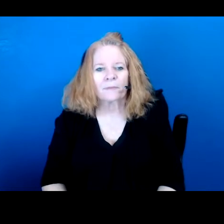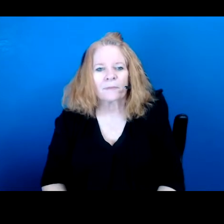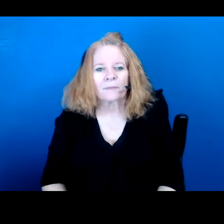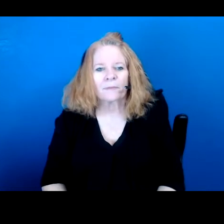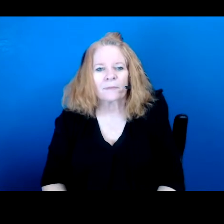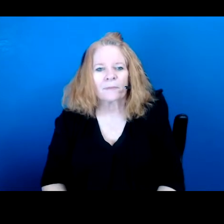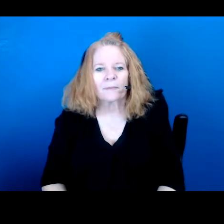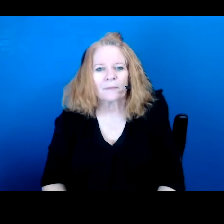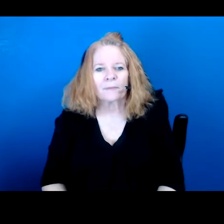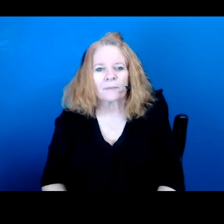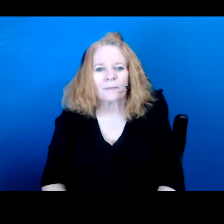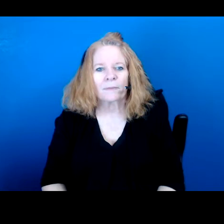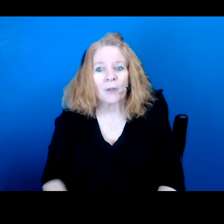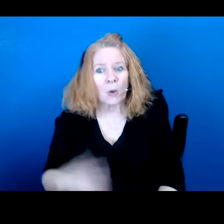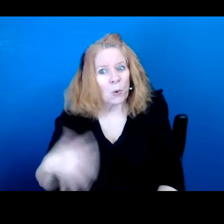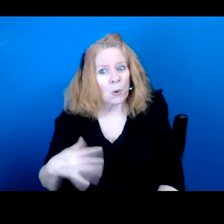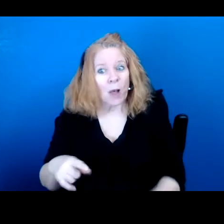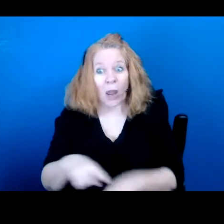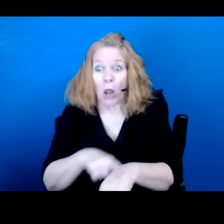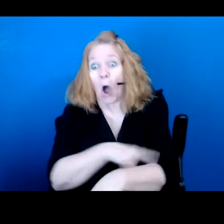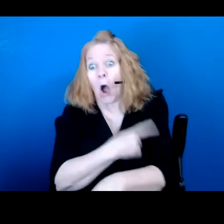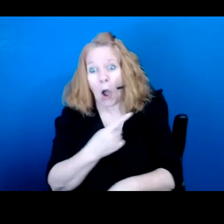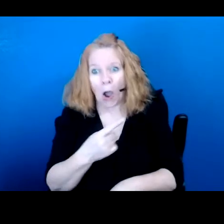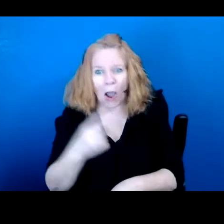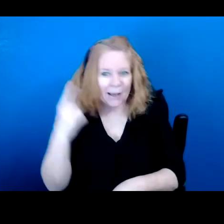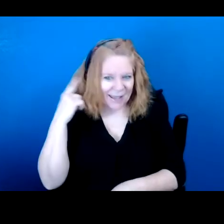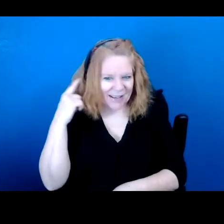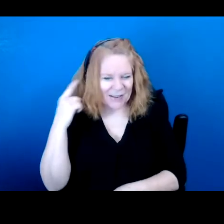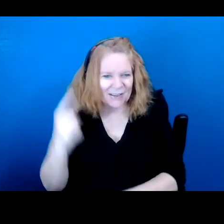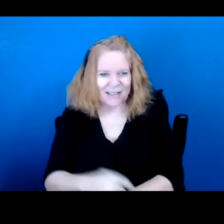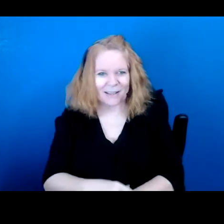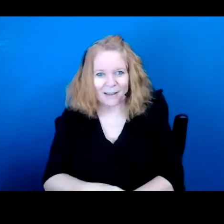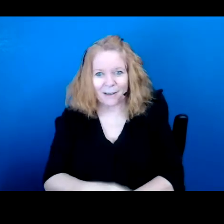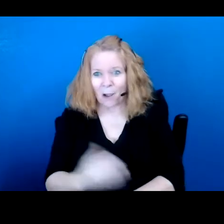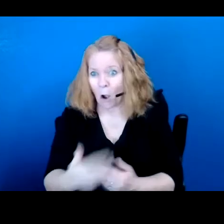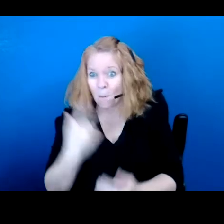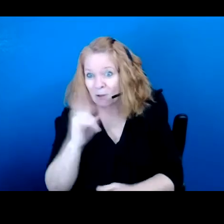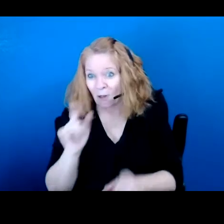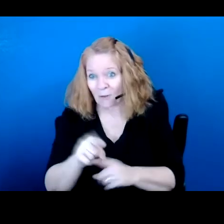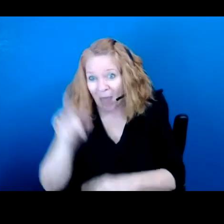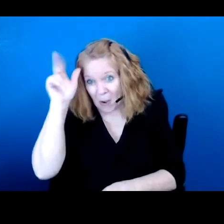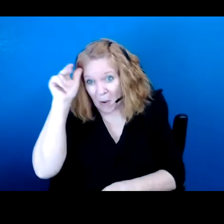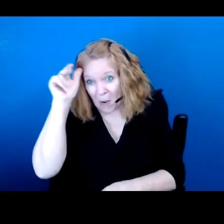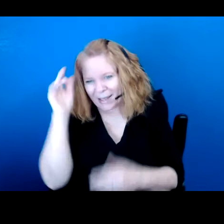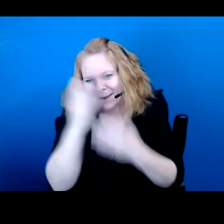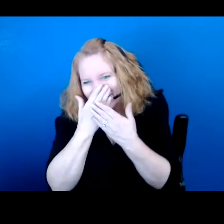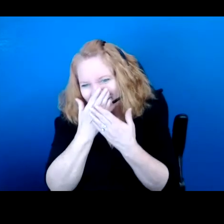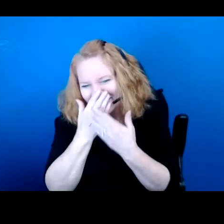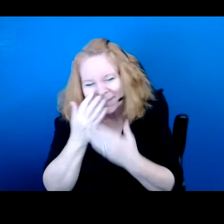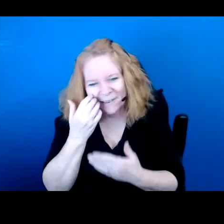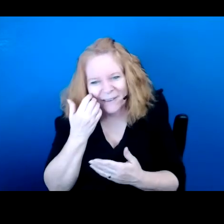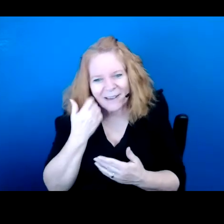los dos asegurarnos que están ahí sus orejitas están largas de mi gato